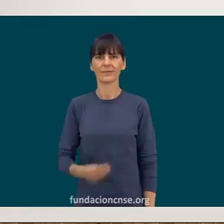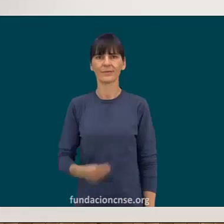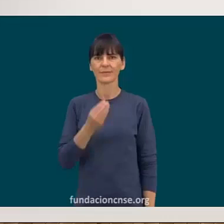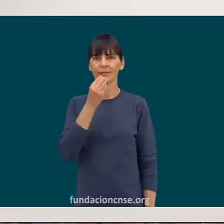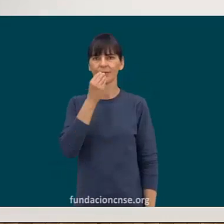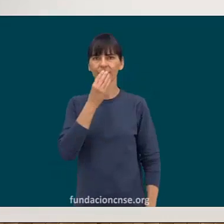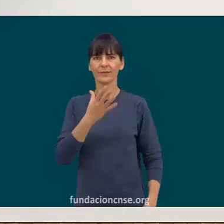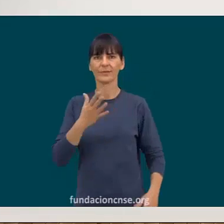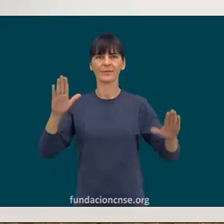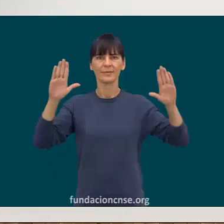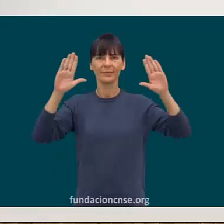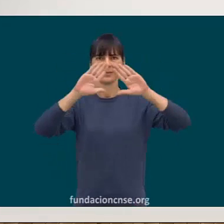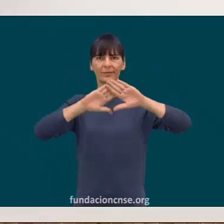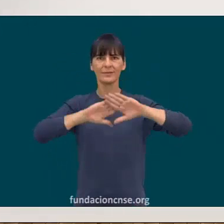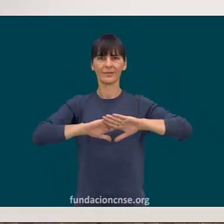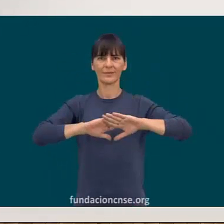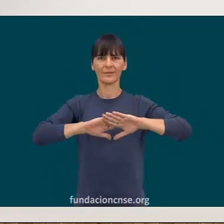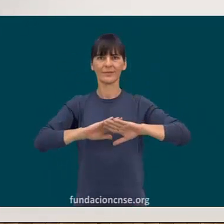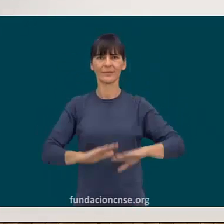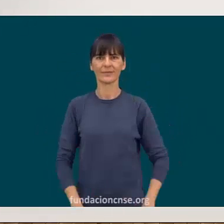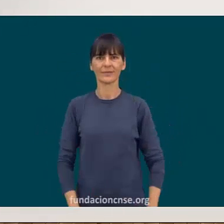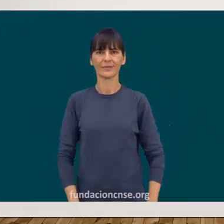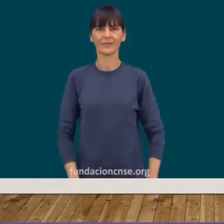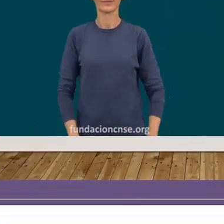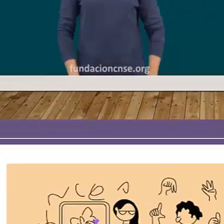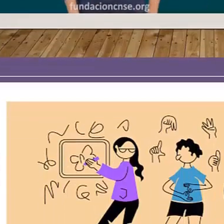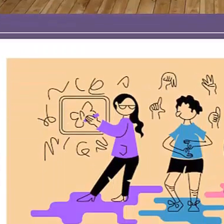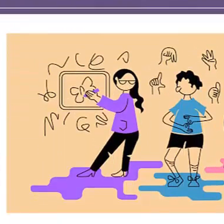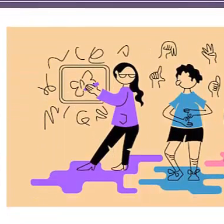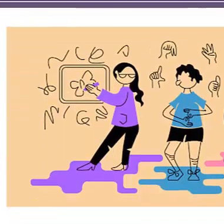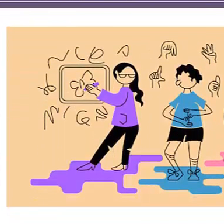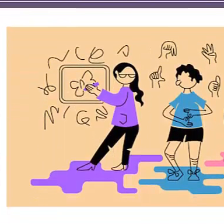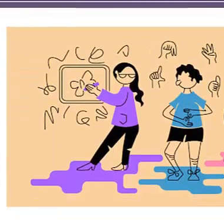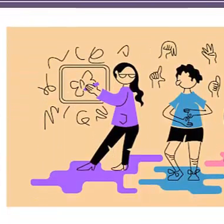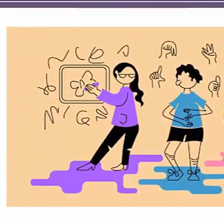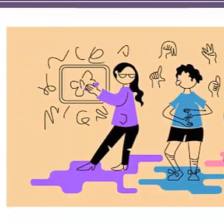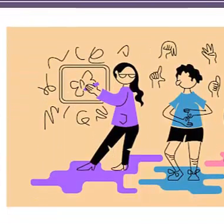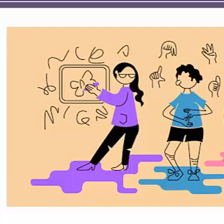probablemente sean específicos de las poses corporales.